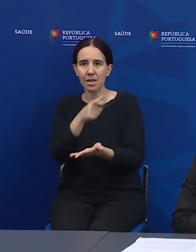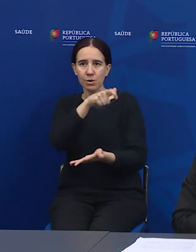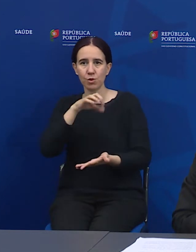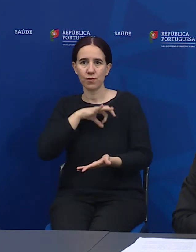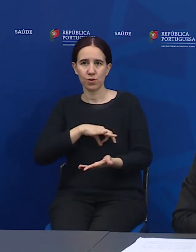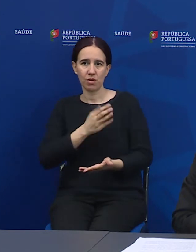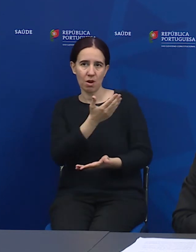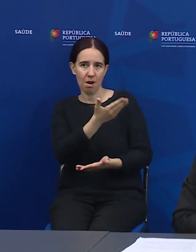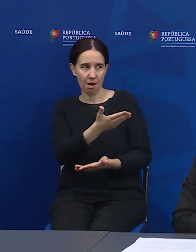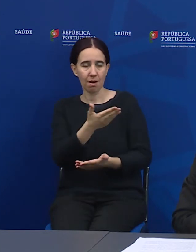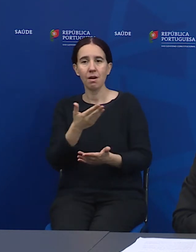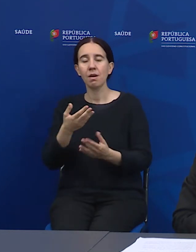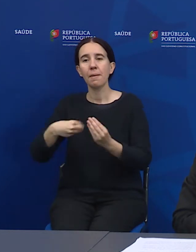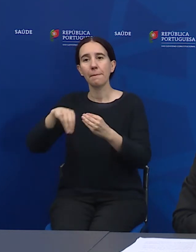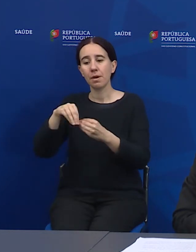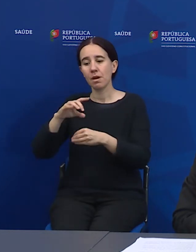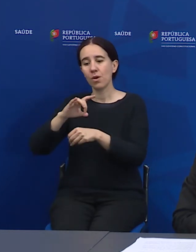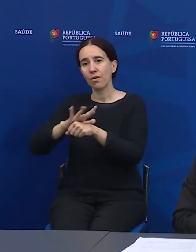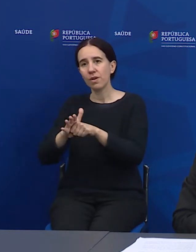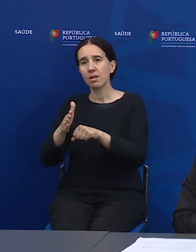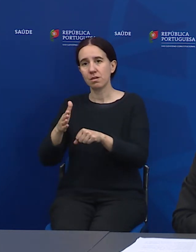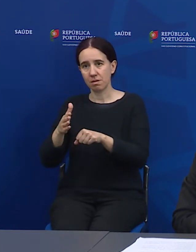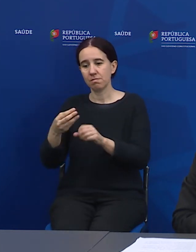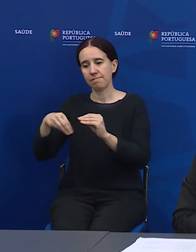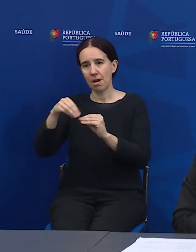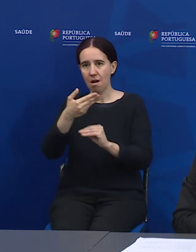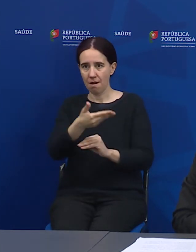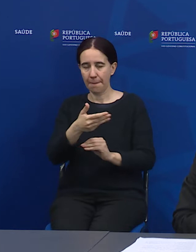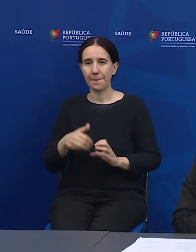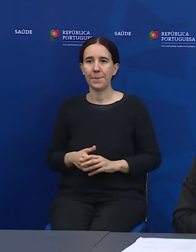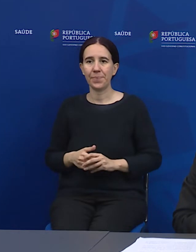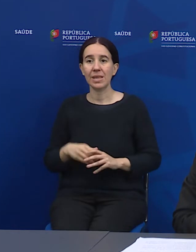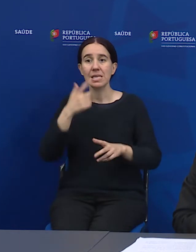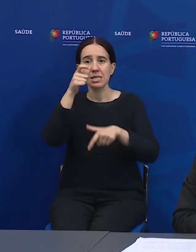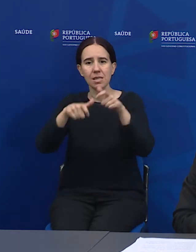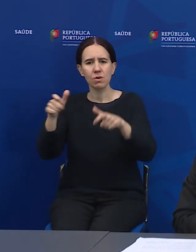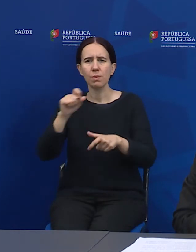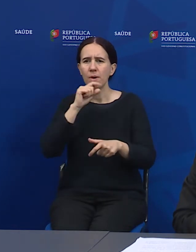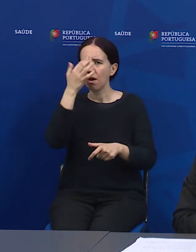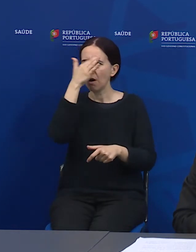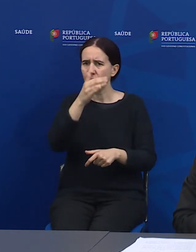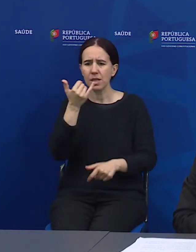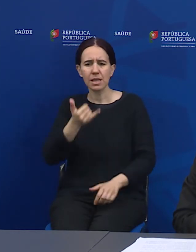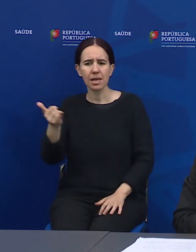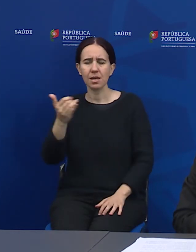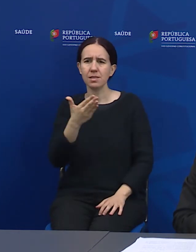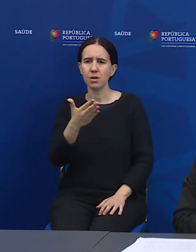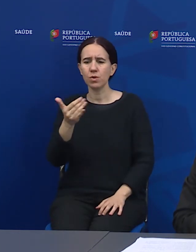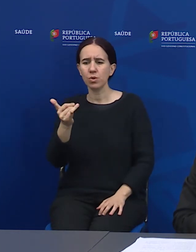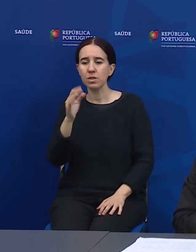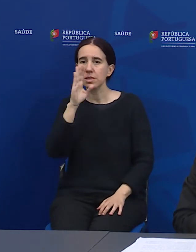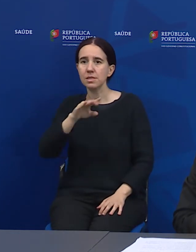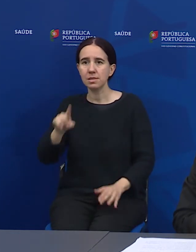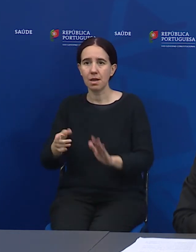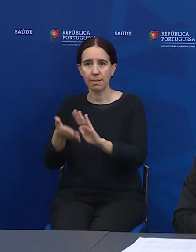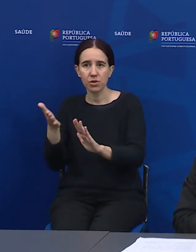profissionais para além do convívio os cidadãos podem e devem ligar o 112 em caso de